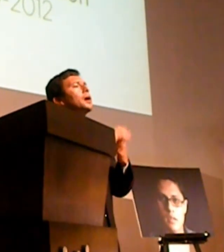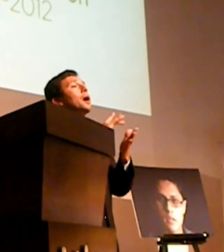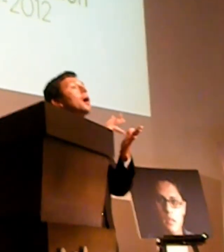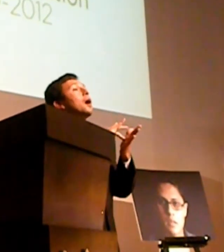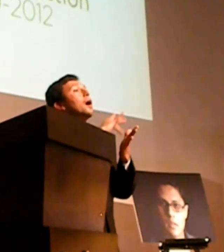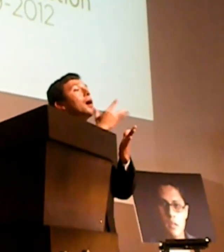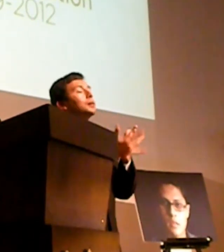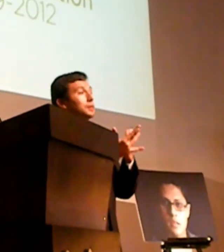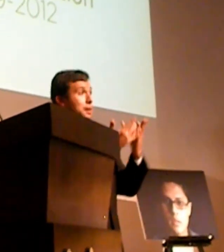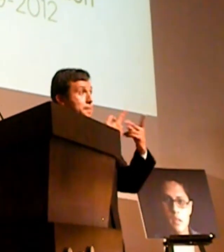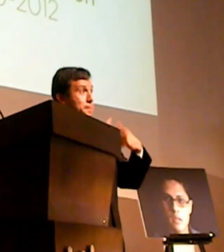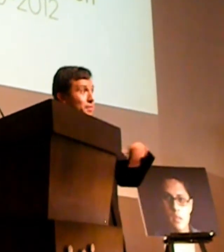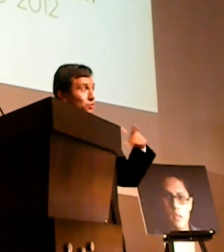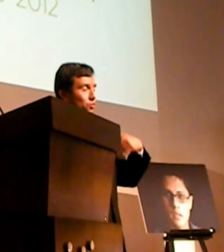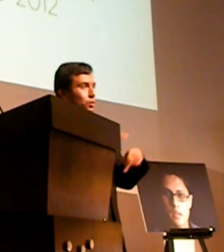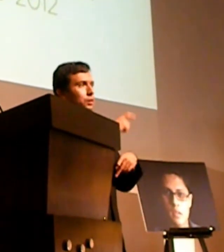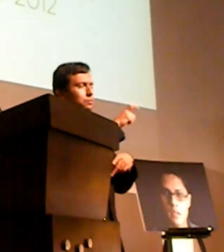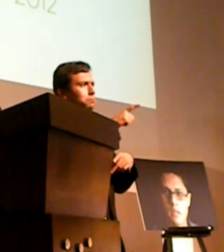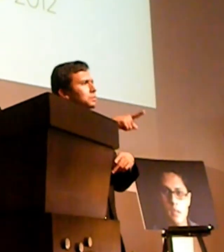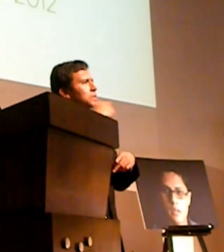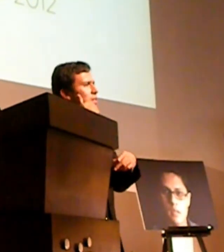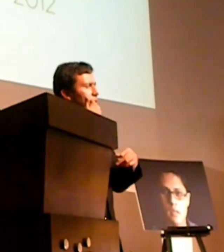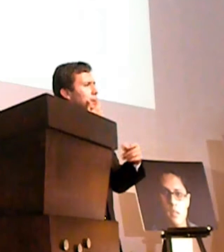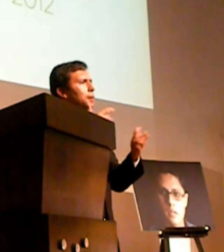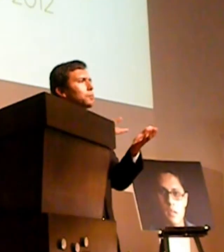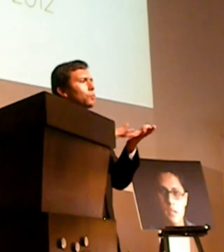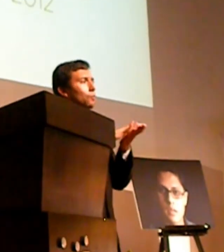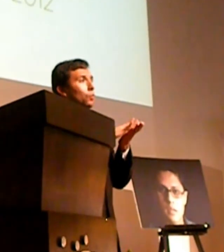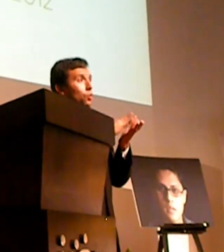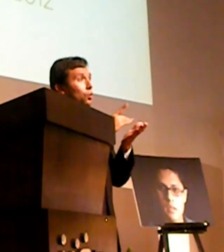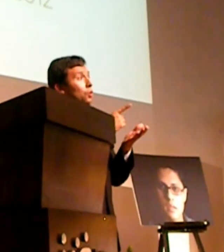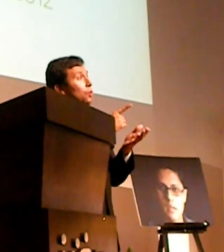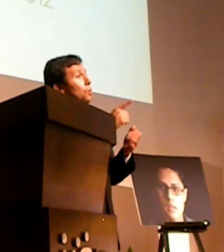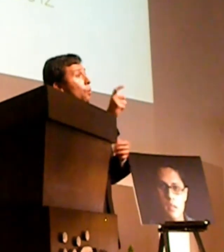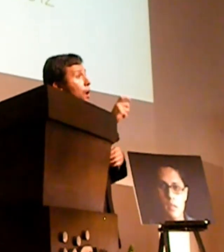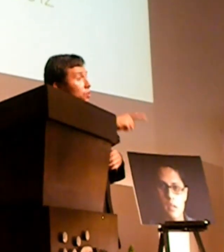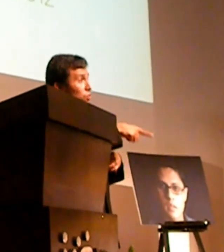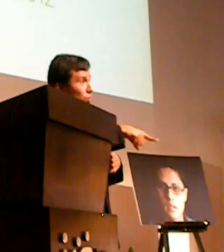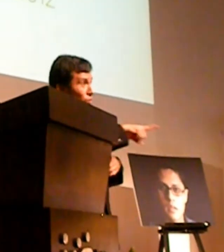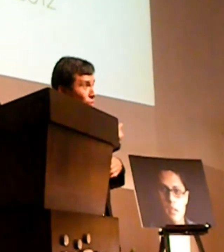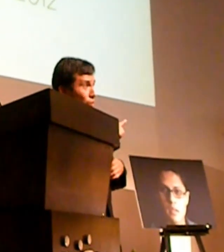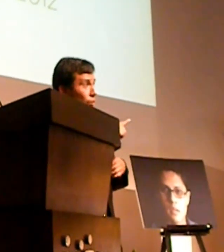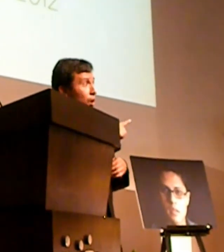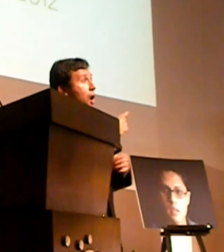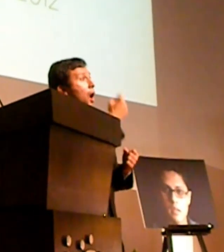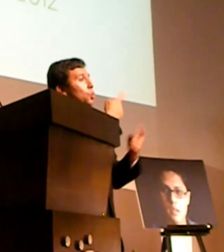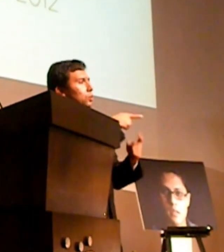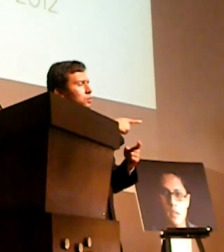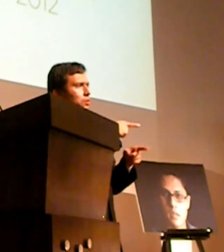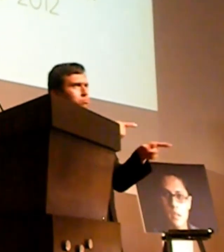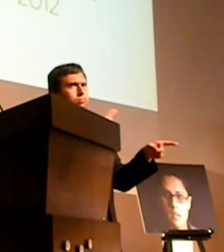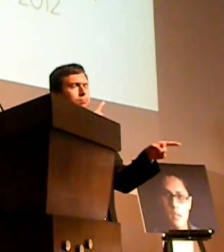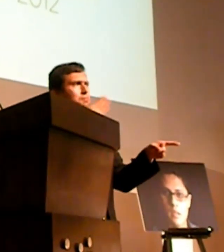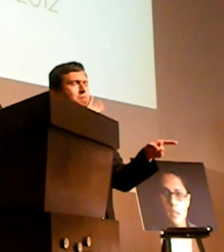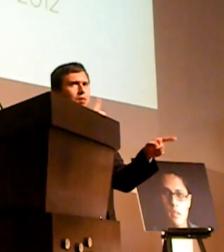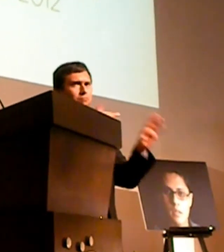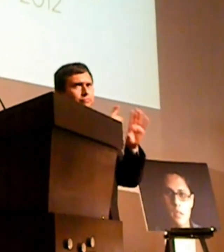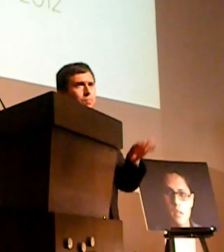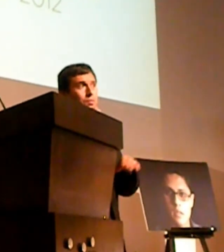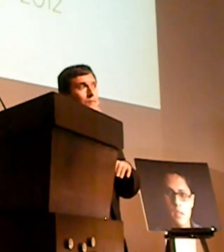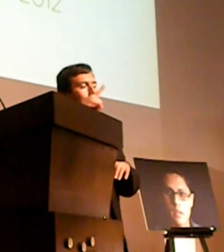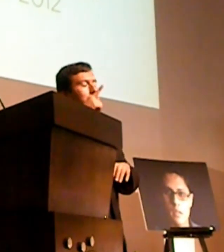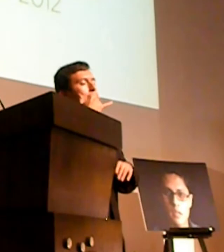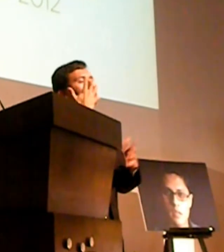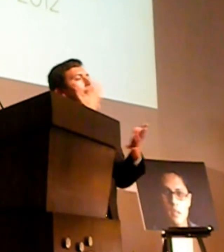aceptaron conciliar y modificar sus prácticas cuando estas fueron motivo de queja o reclamación. Por